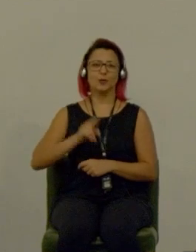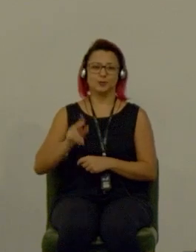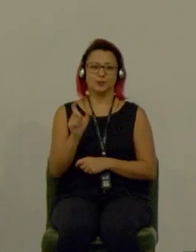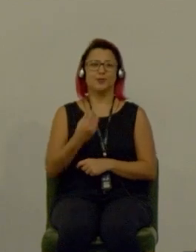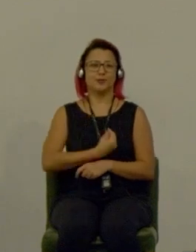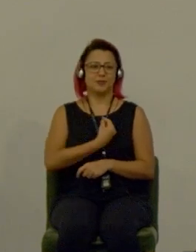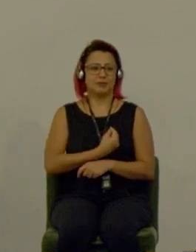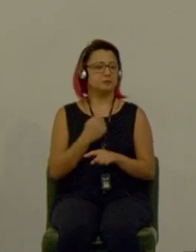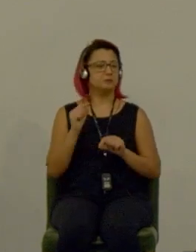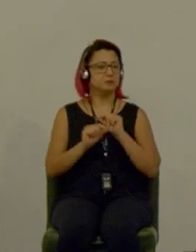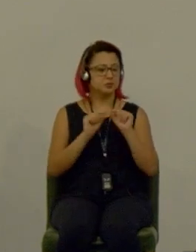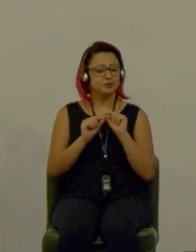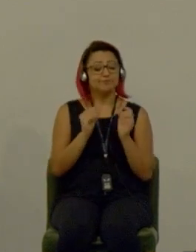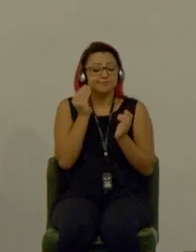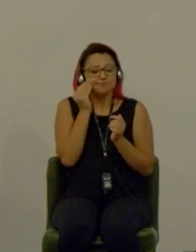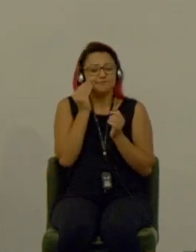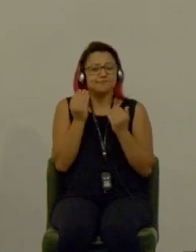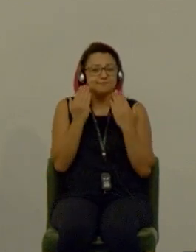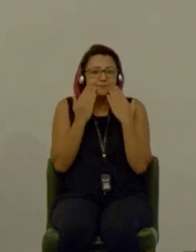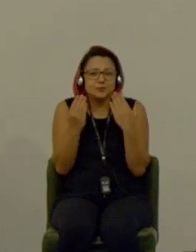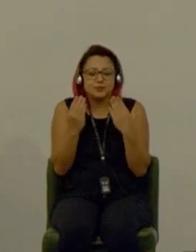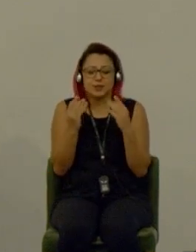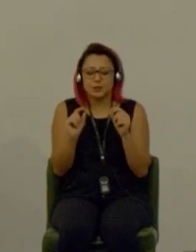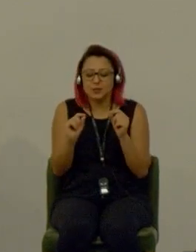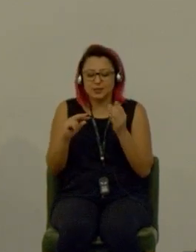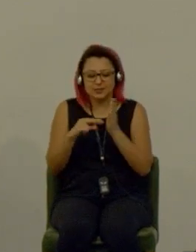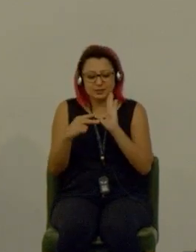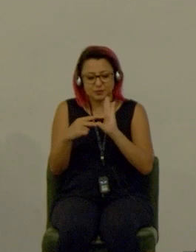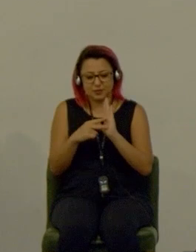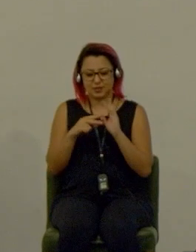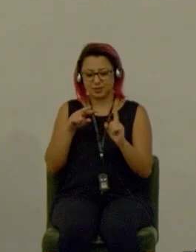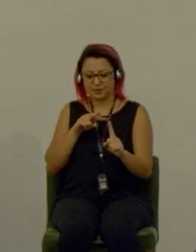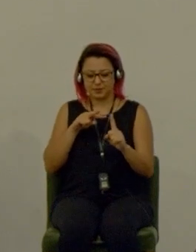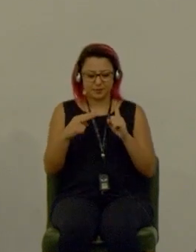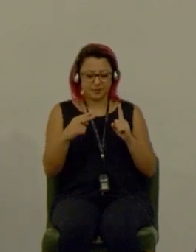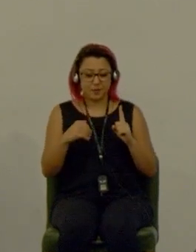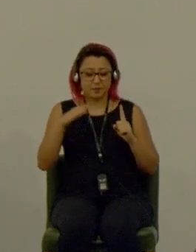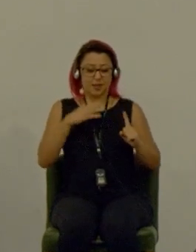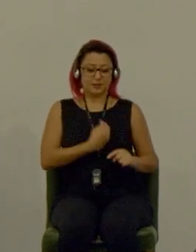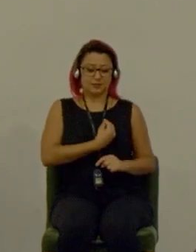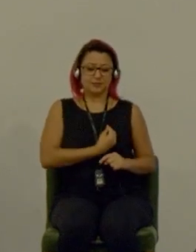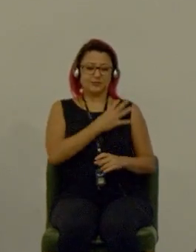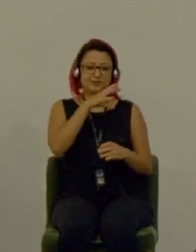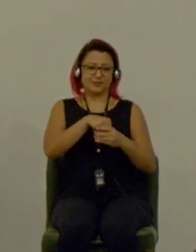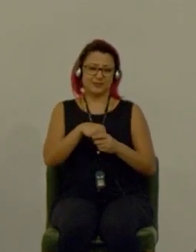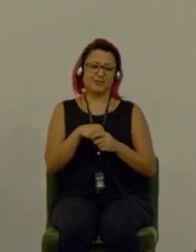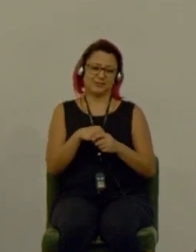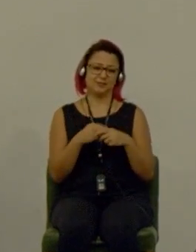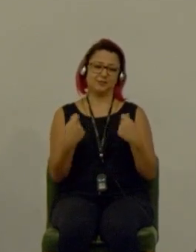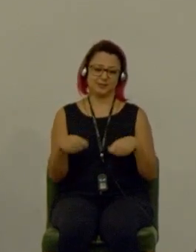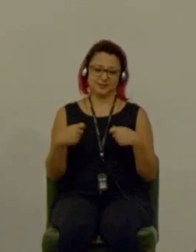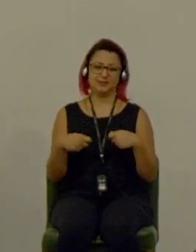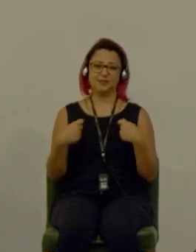représenter ce qui est la grande question de la cartographie et de la peinture occidentale. Donc c'est délirant. On a